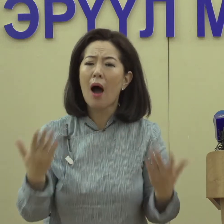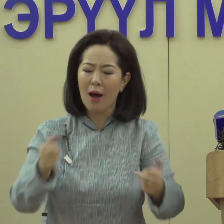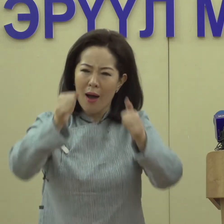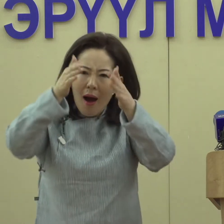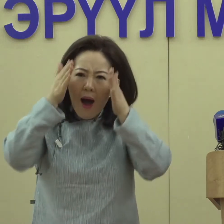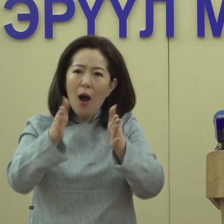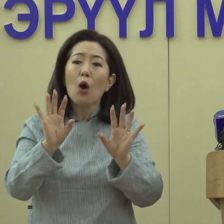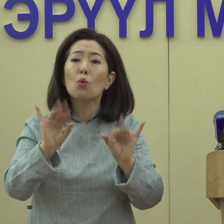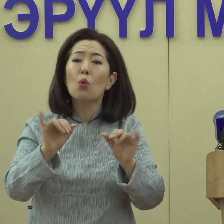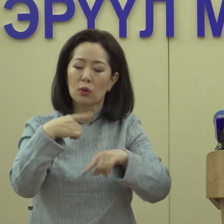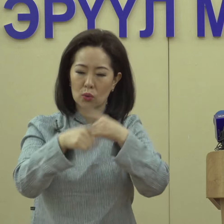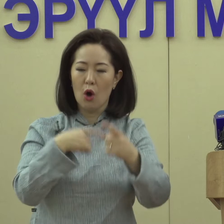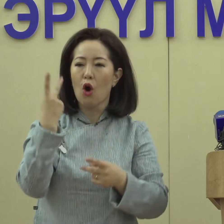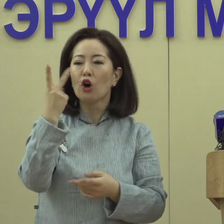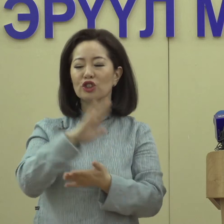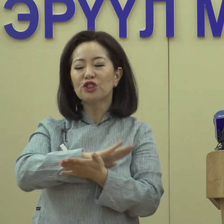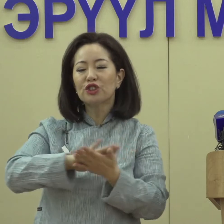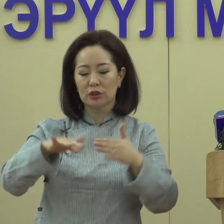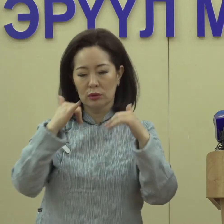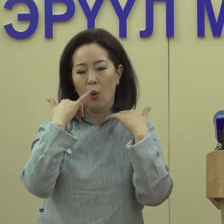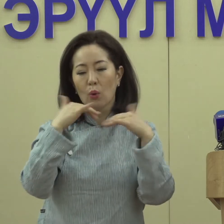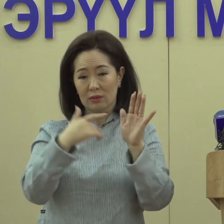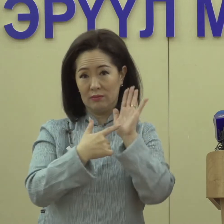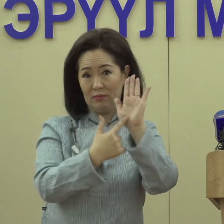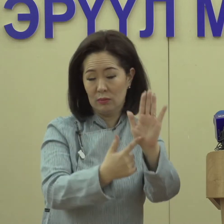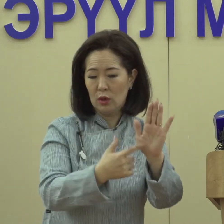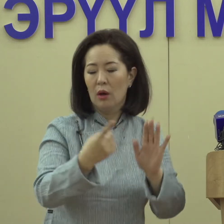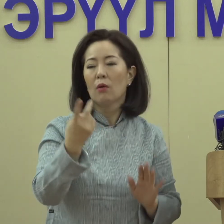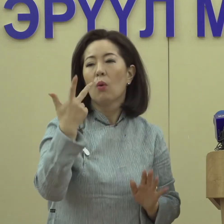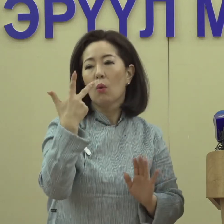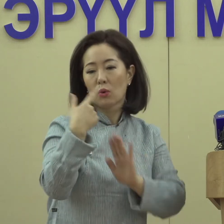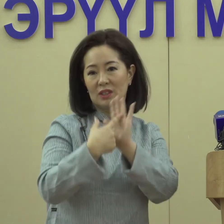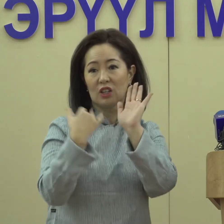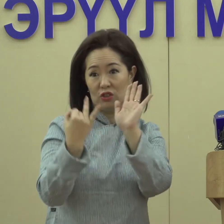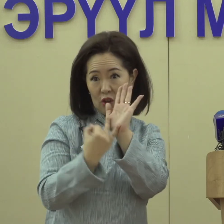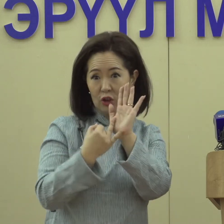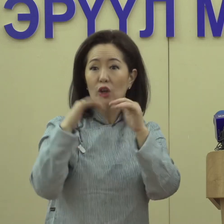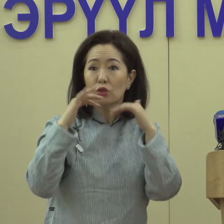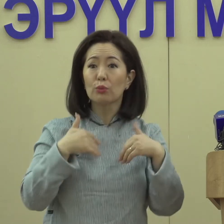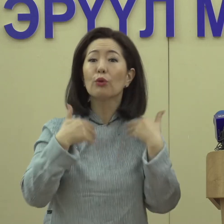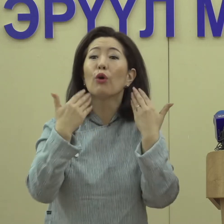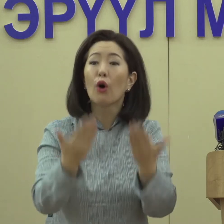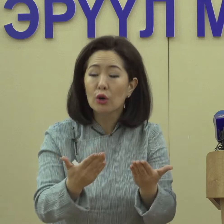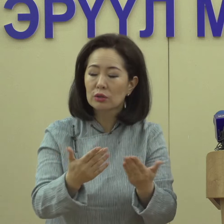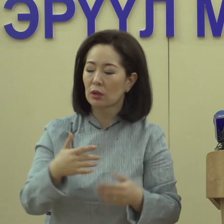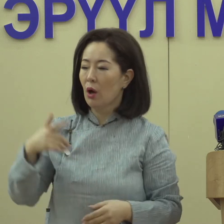хоёр шинэ удирдамжийг Дэлхийн эрүүл мэндийн байгууллагаас 3 сарын 7-нд гаргасан. Эдгээр зөвлөмжийг манай улс